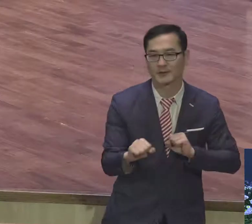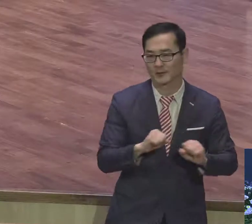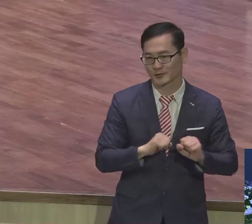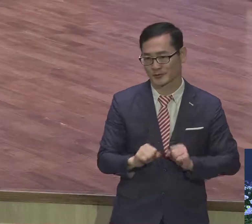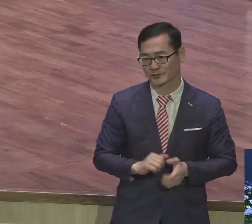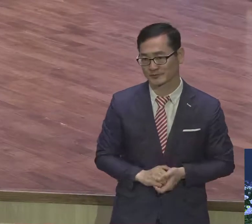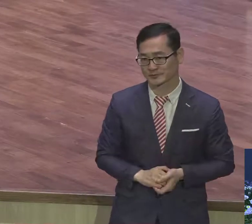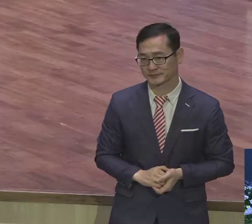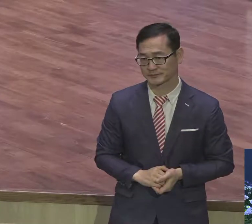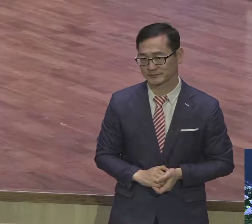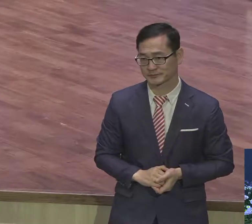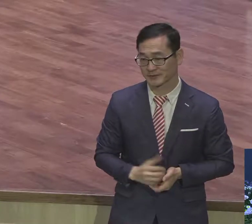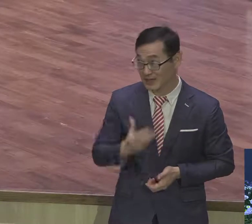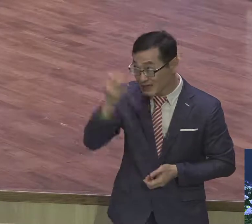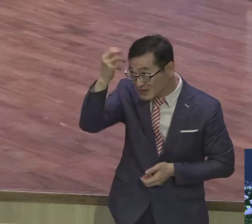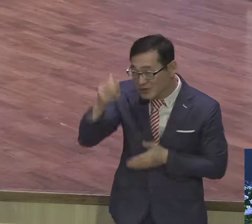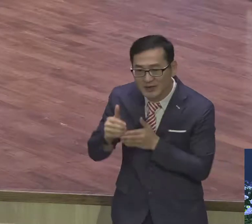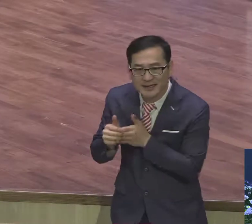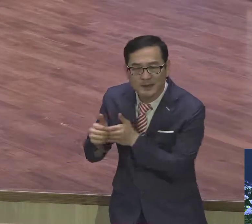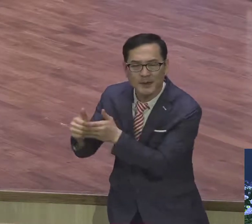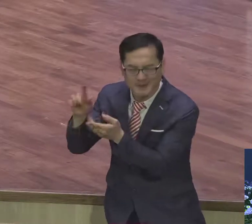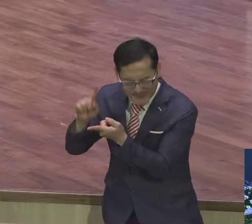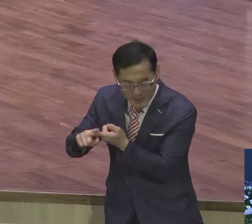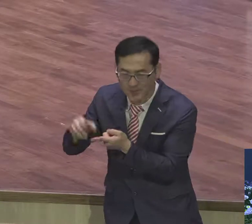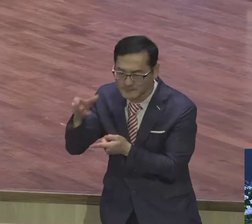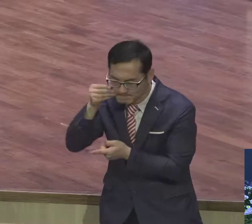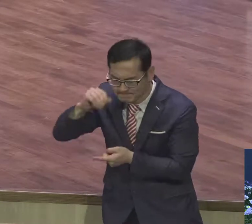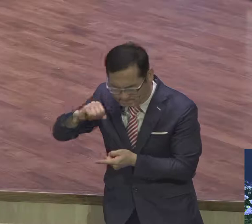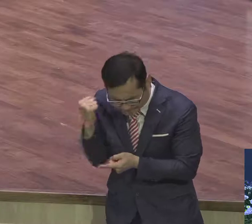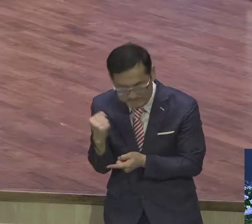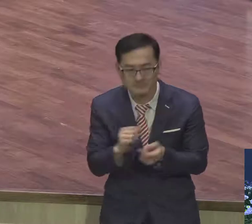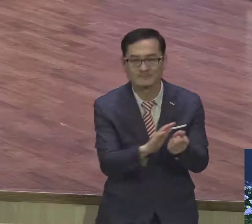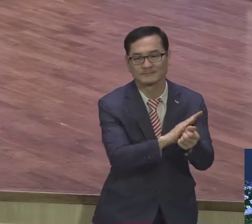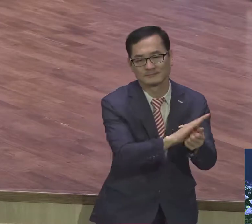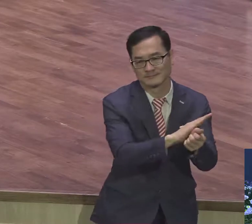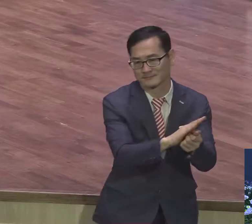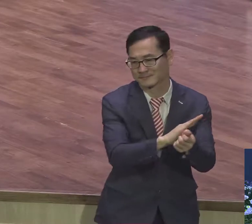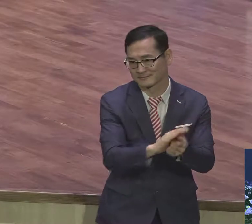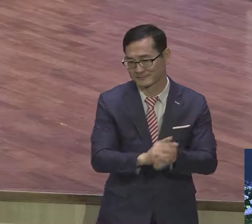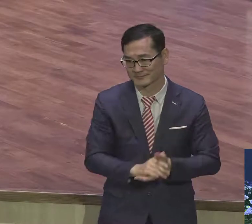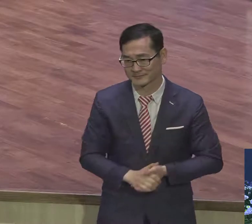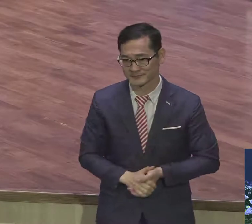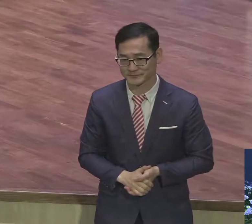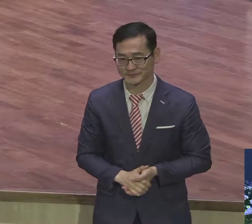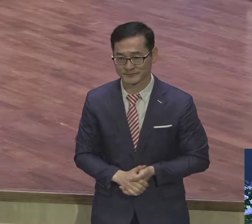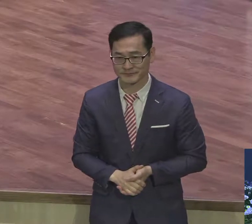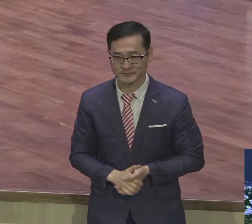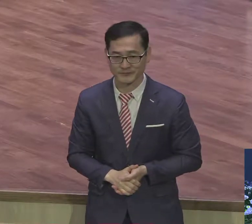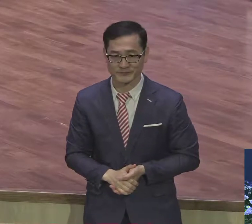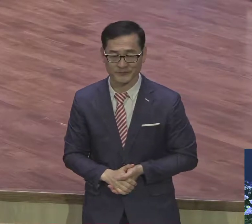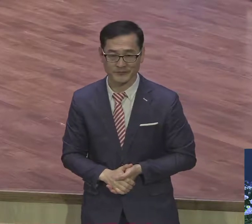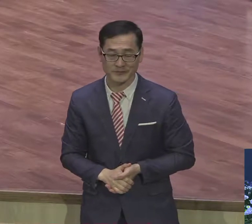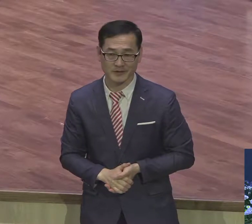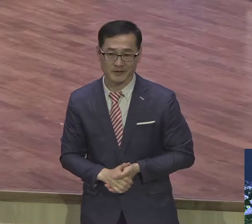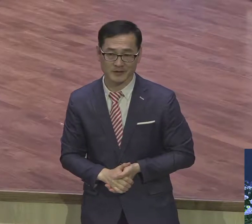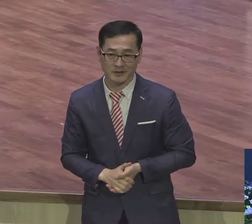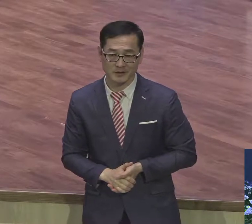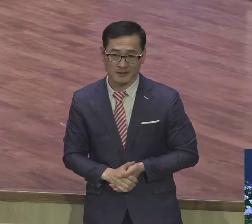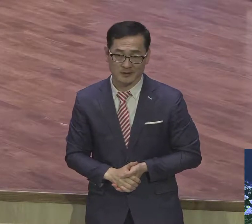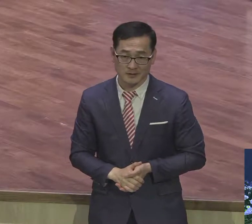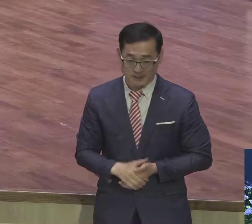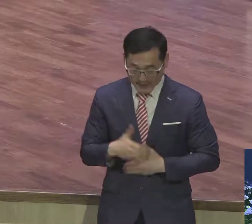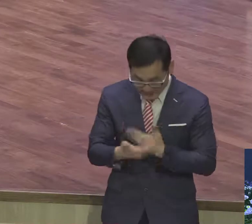생각하면요 답은 저절로 나오잖아요 자연스럽게 좀 더 쉽게 표현하면요 하나님의 말씀인